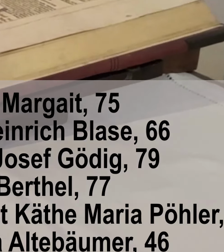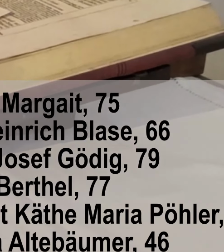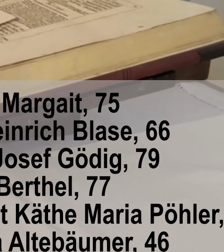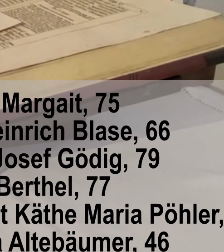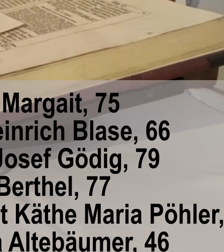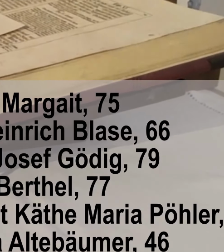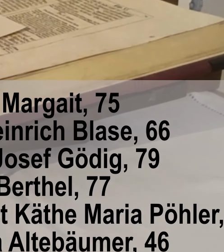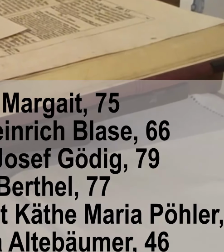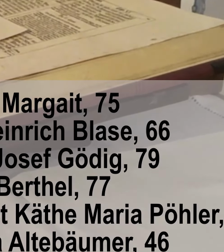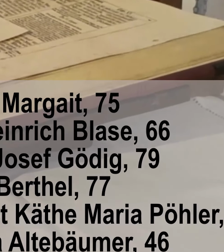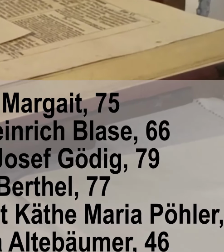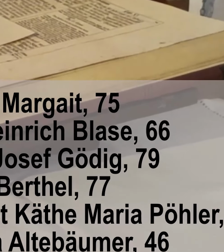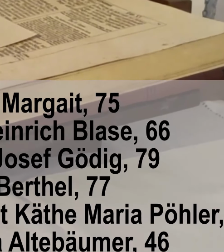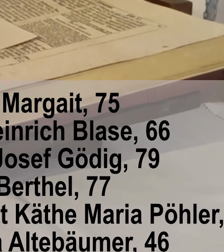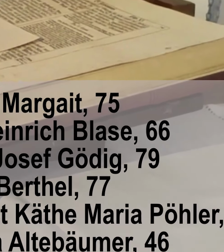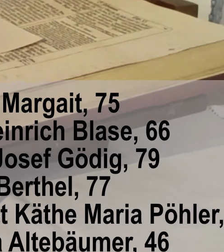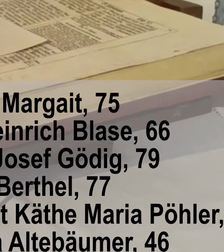77 Jahre.